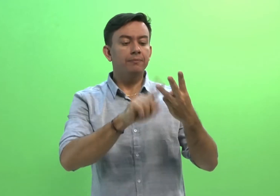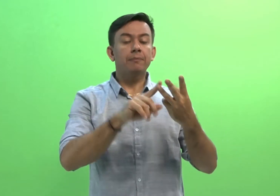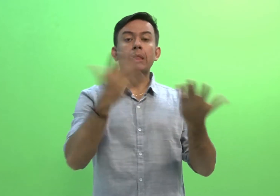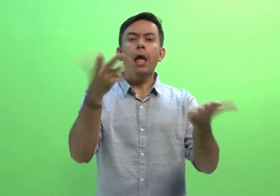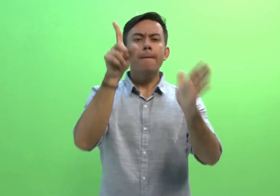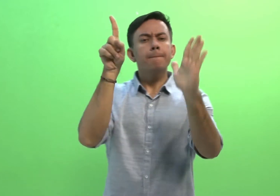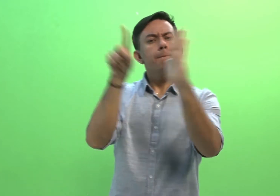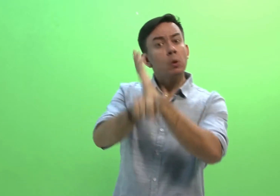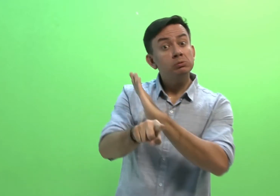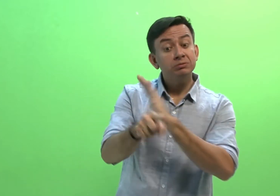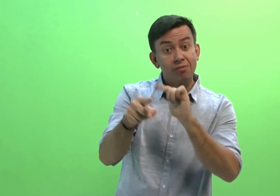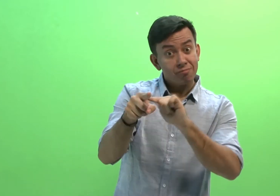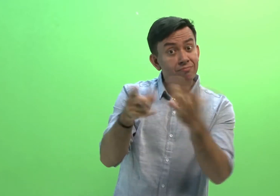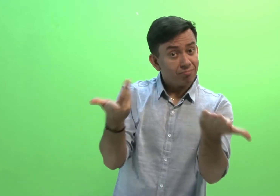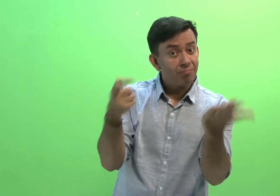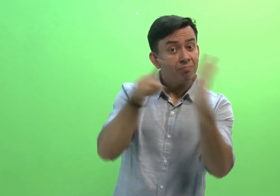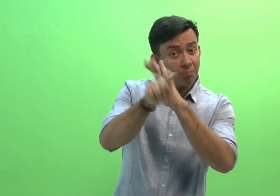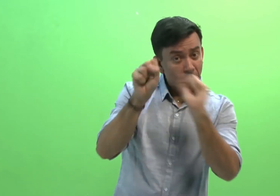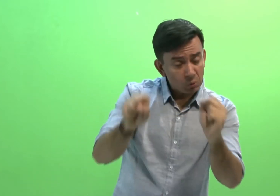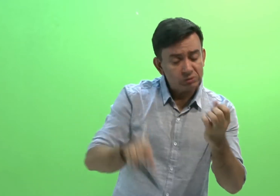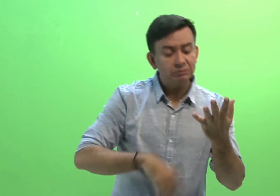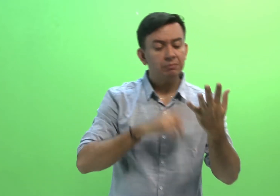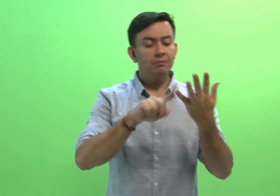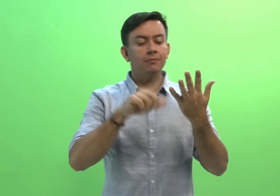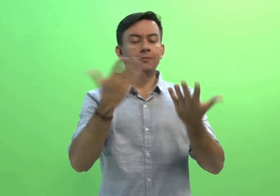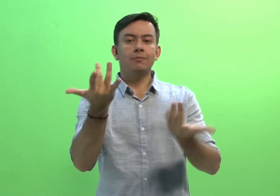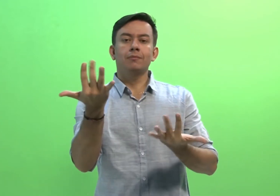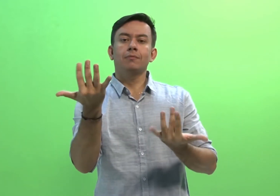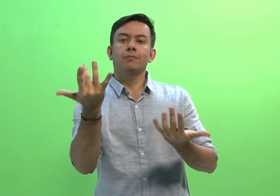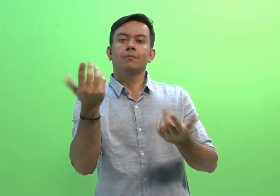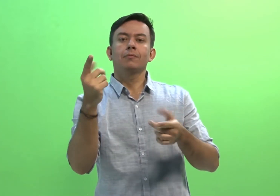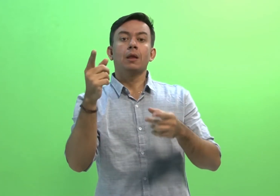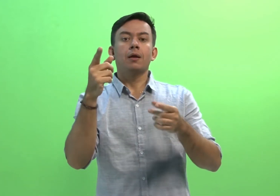sinais e pode se expressar, você pode perguntar.